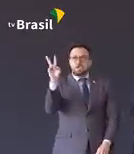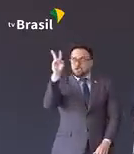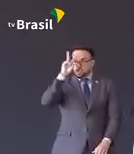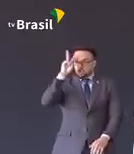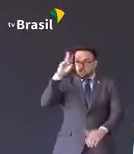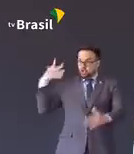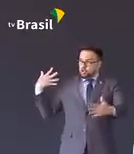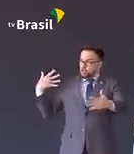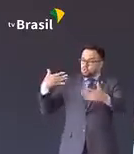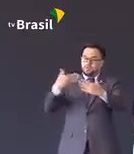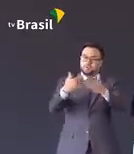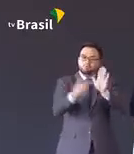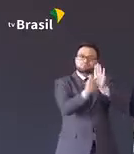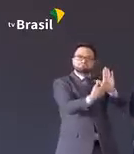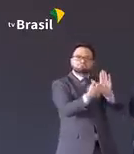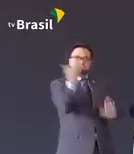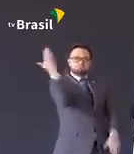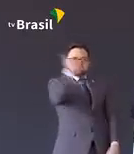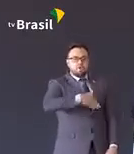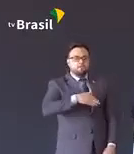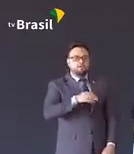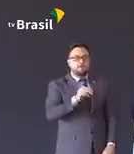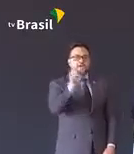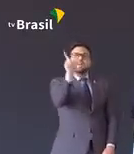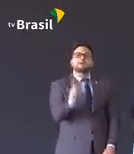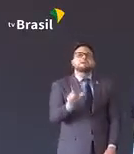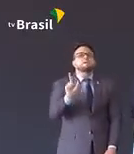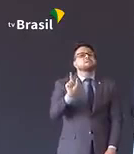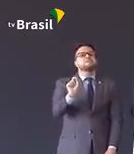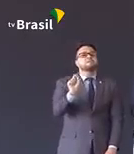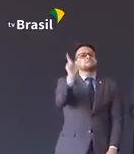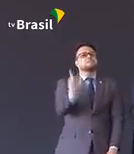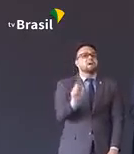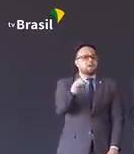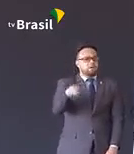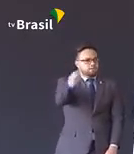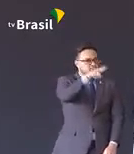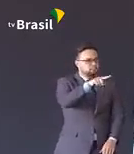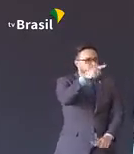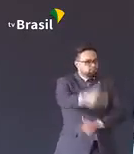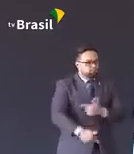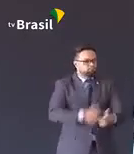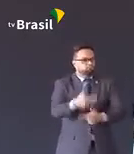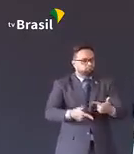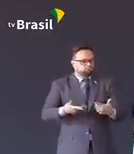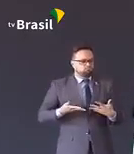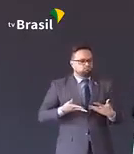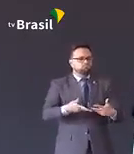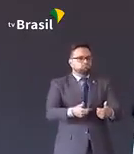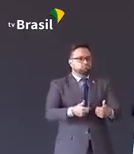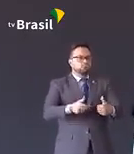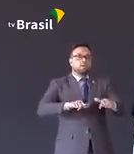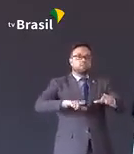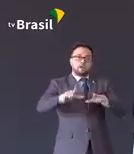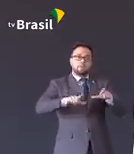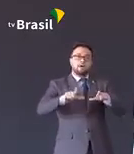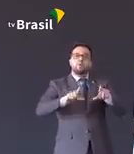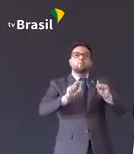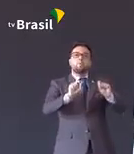são. Um dos efeitos do profícuo trabalho de vocês foi na